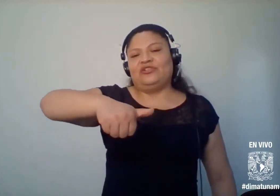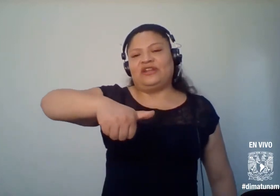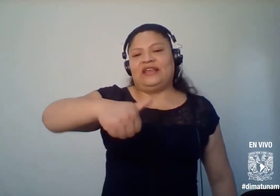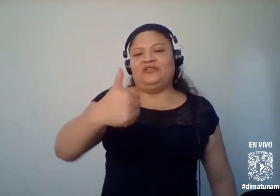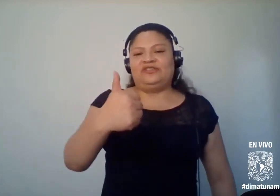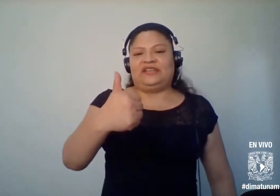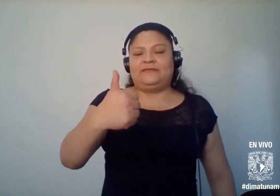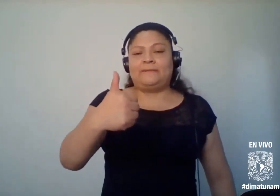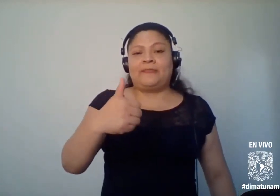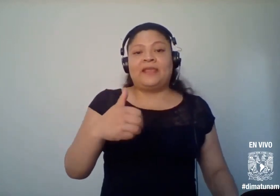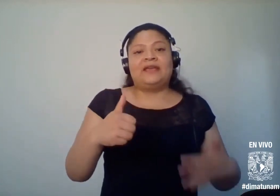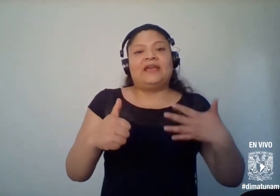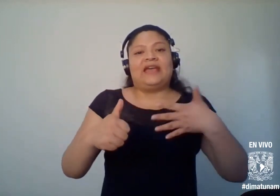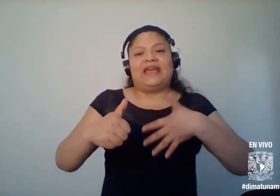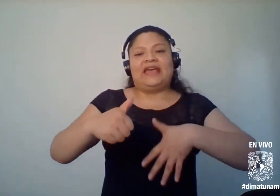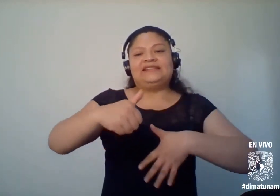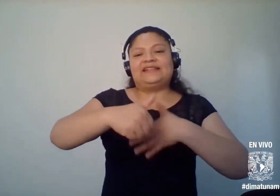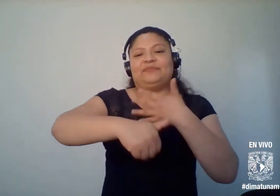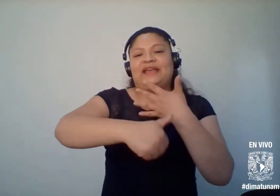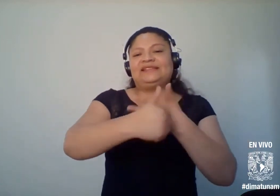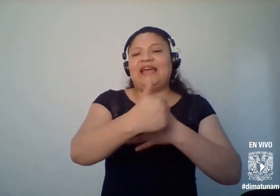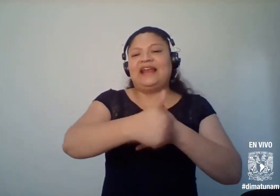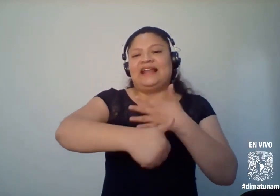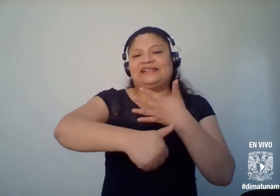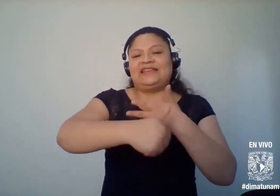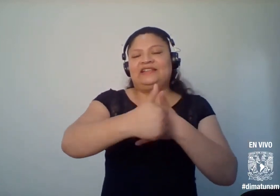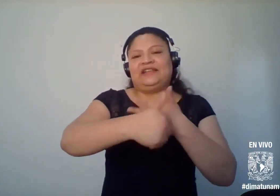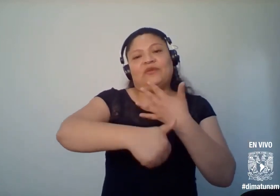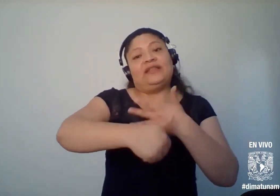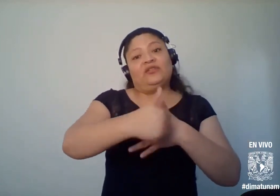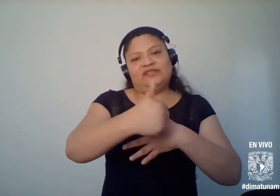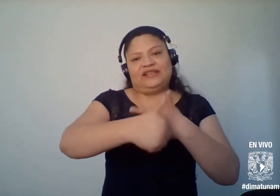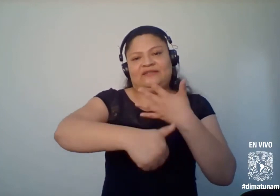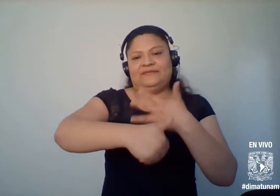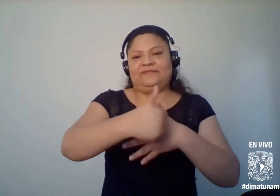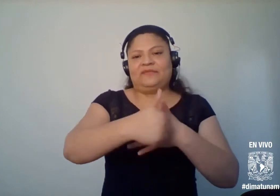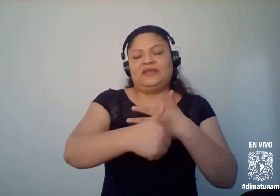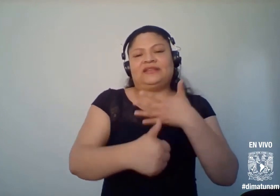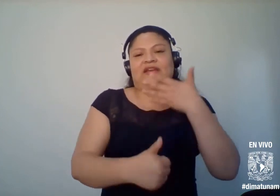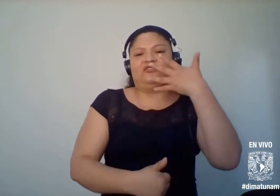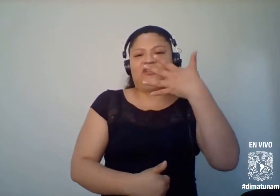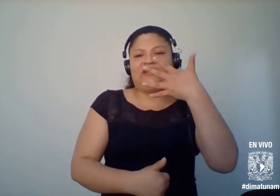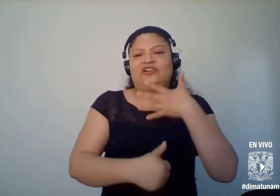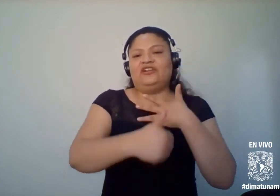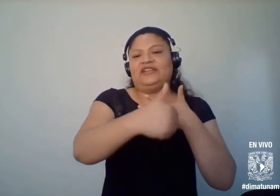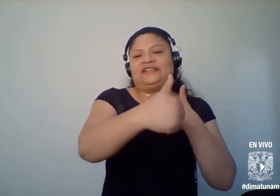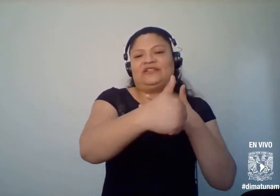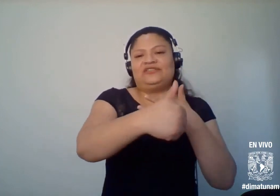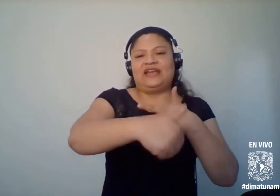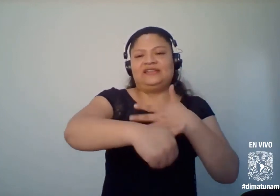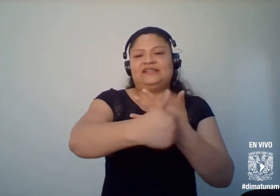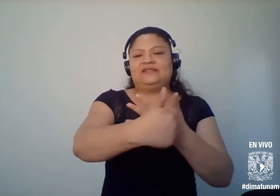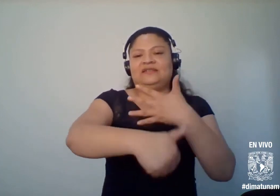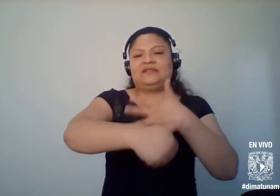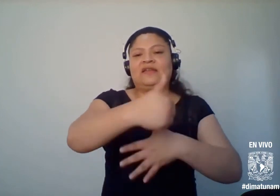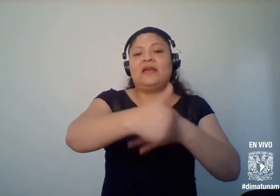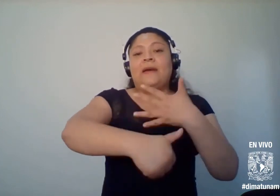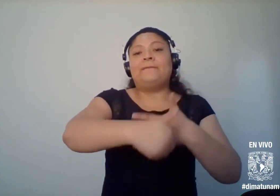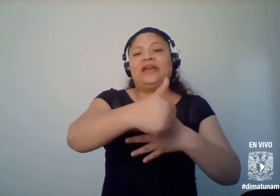empezamos con el 11. Esta era la seña antigua de 11. Tengo 5 y tengo